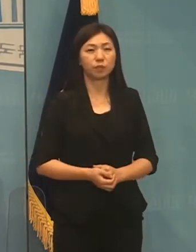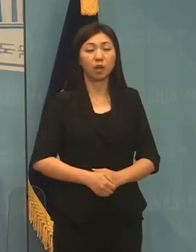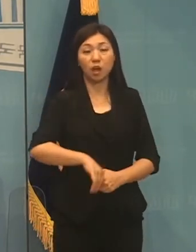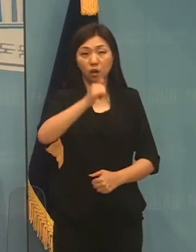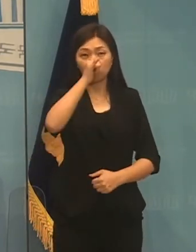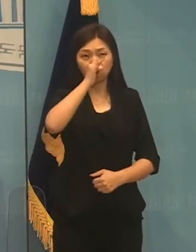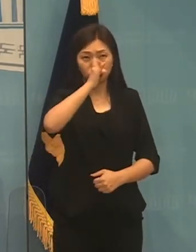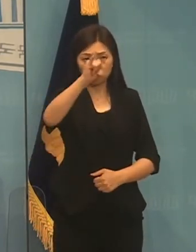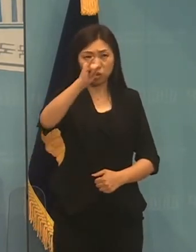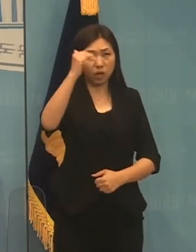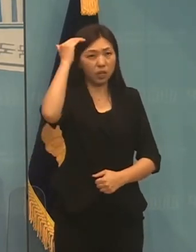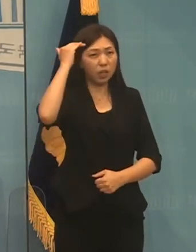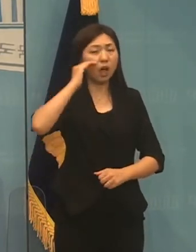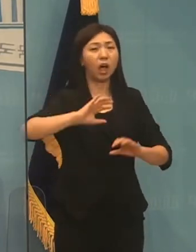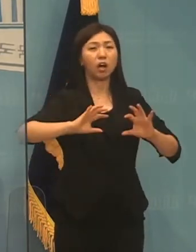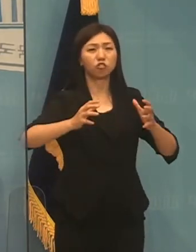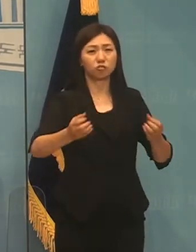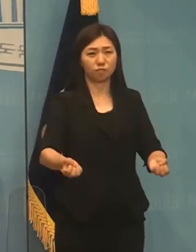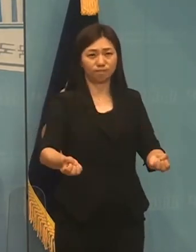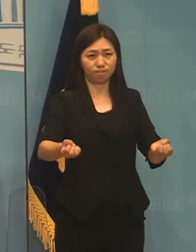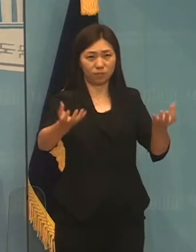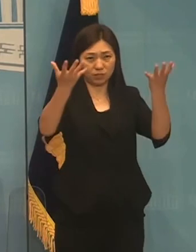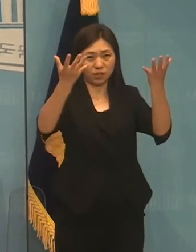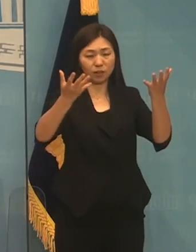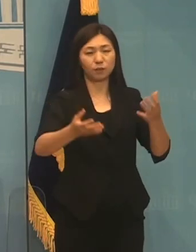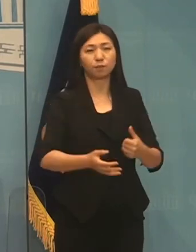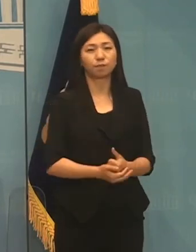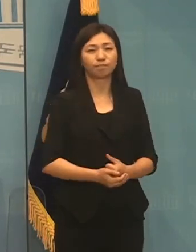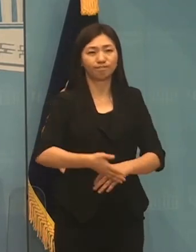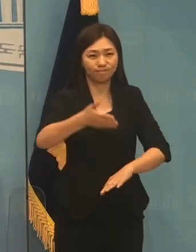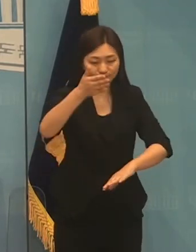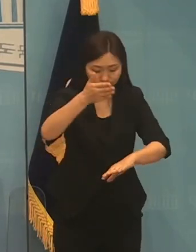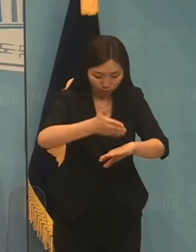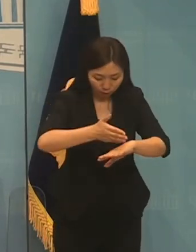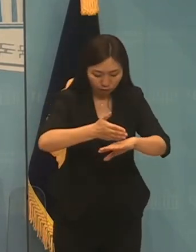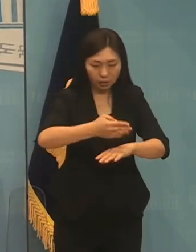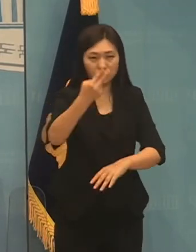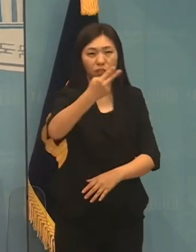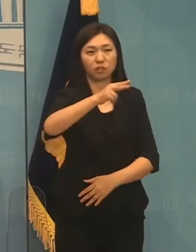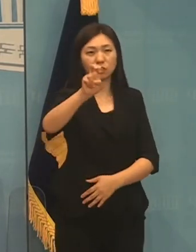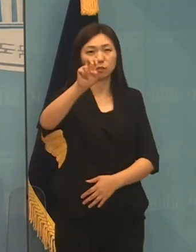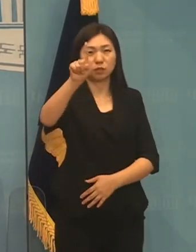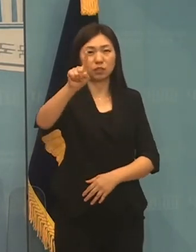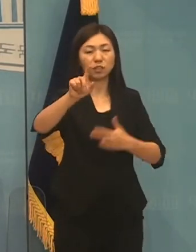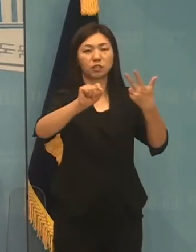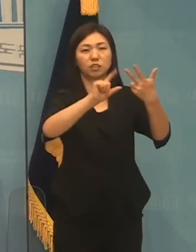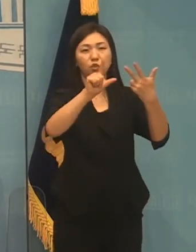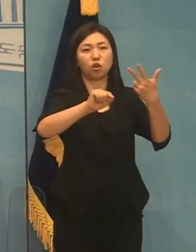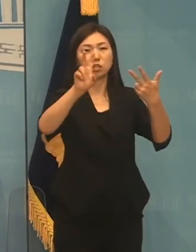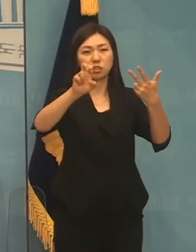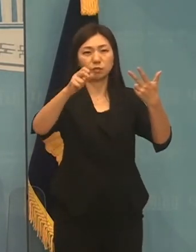위대한 대한민국 만세! 감사합니다. 2012년 7월 27일